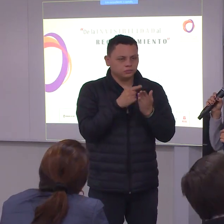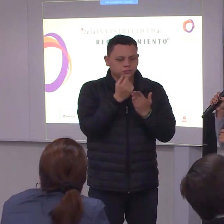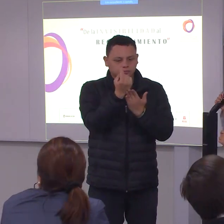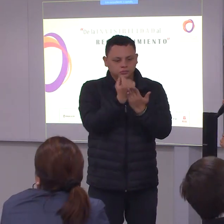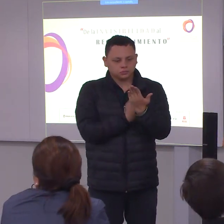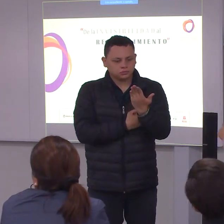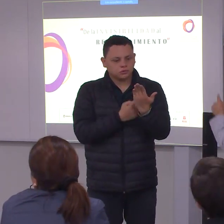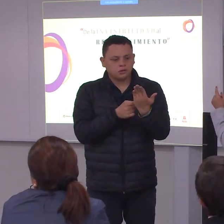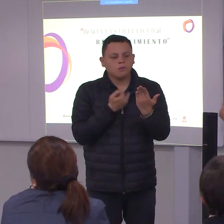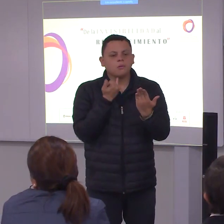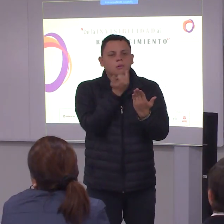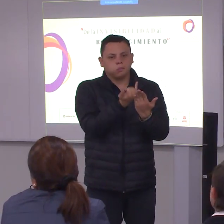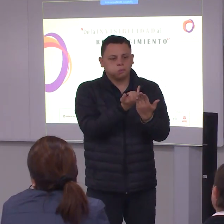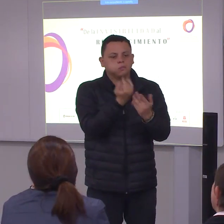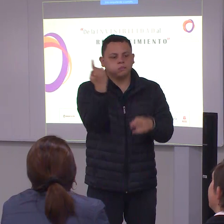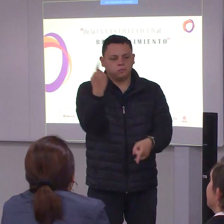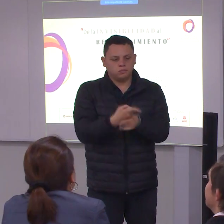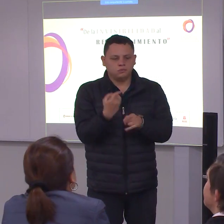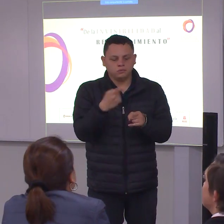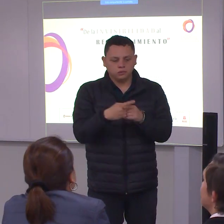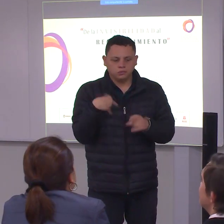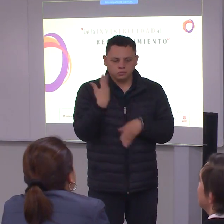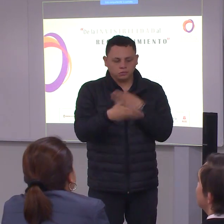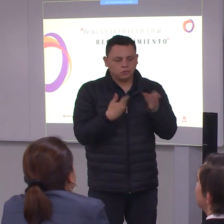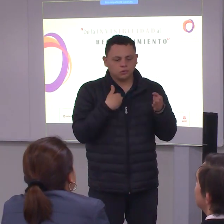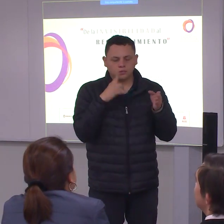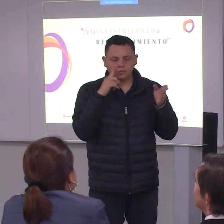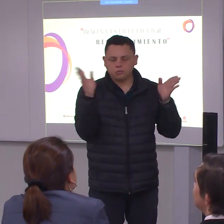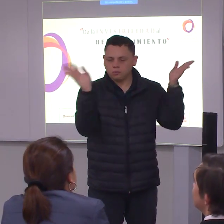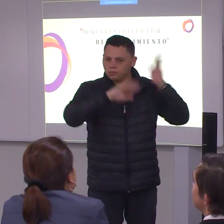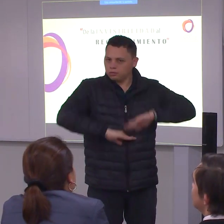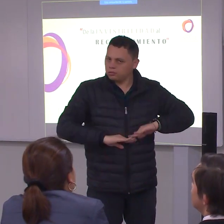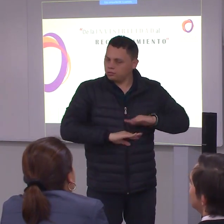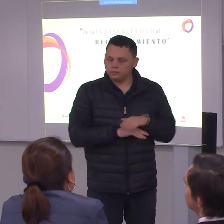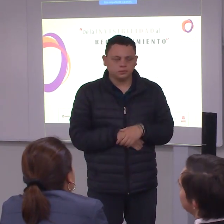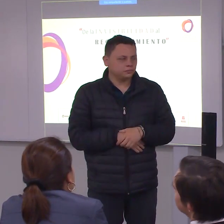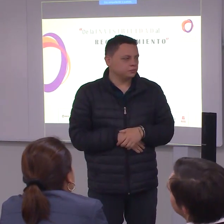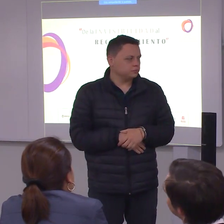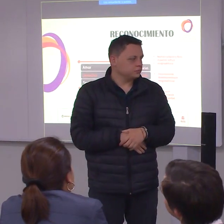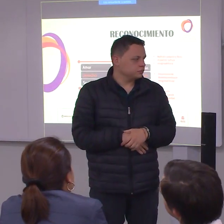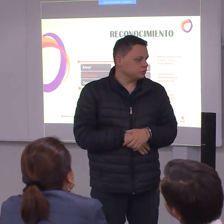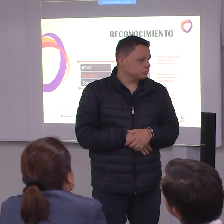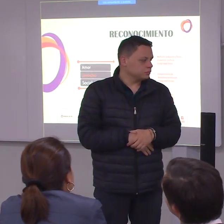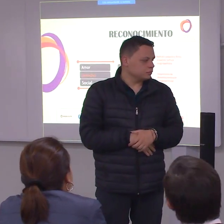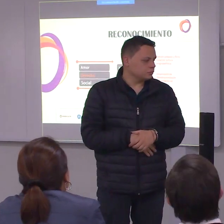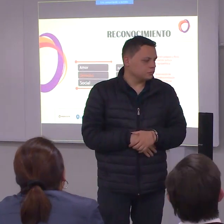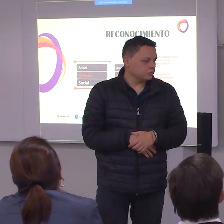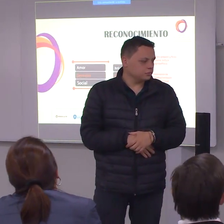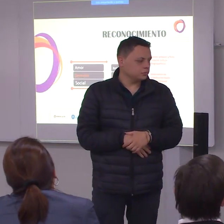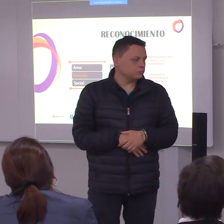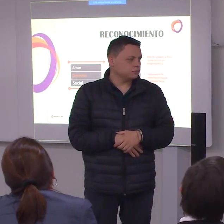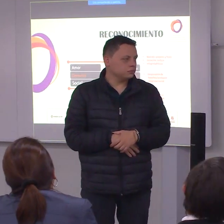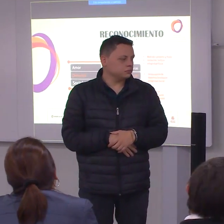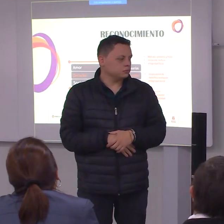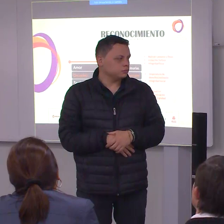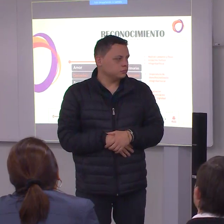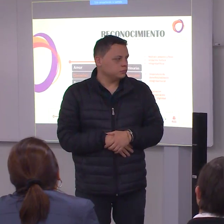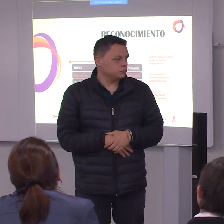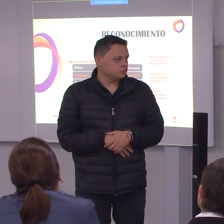mucho de que hubieran estos procesos de invisibilidad entonces aquí